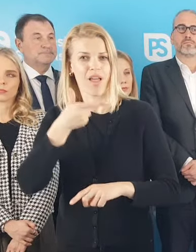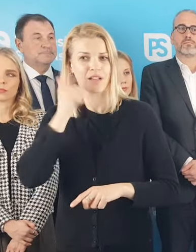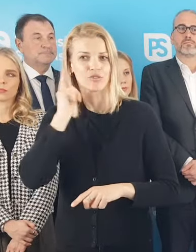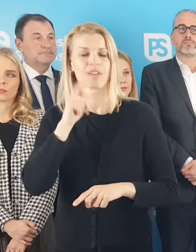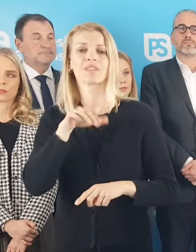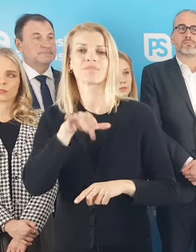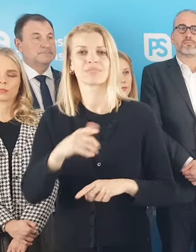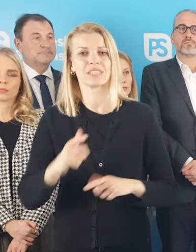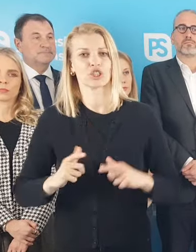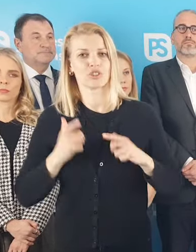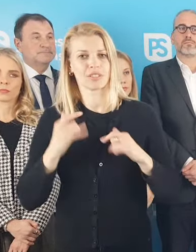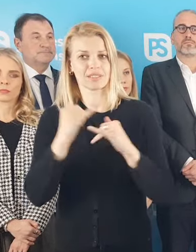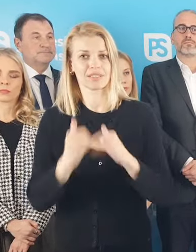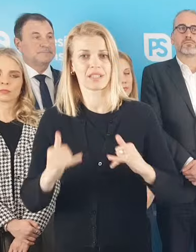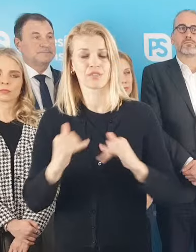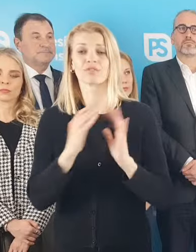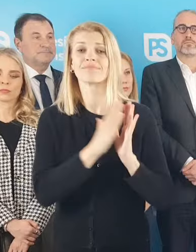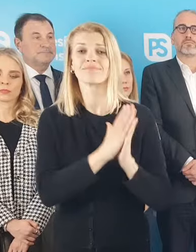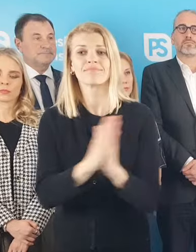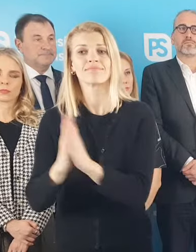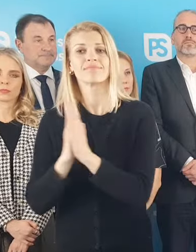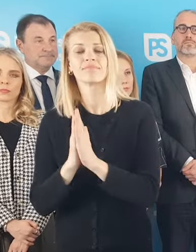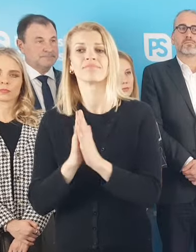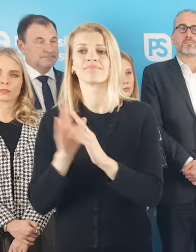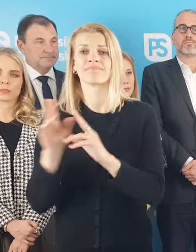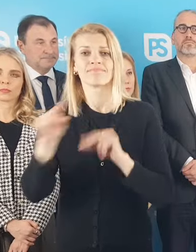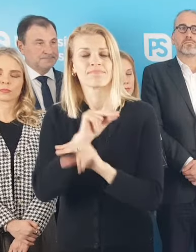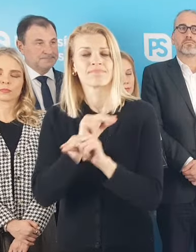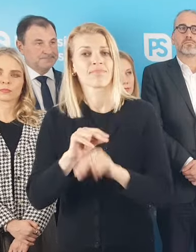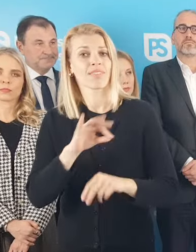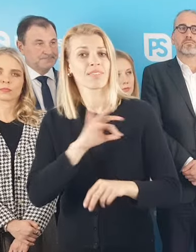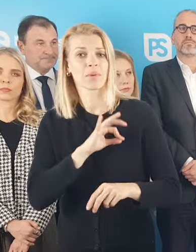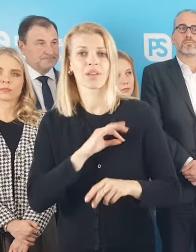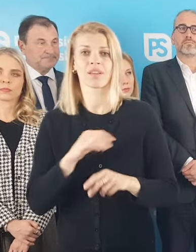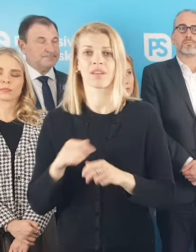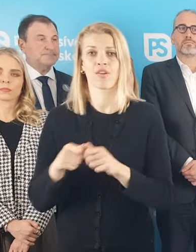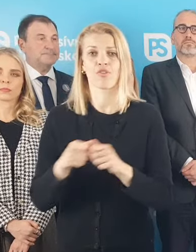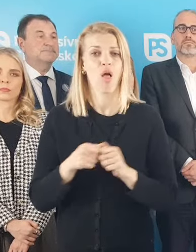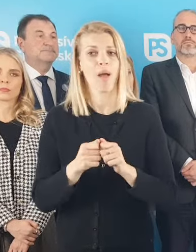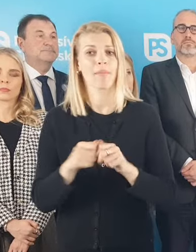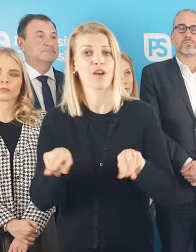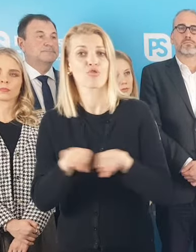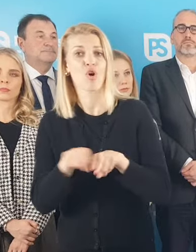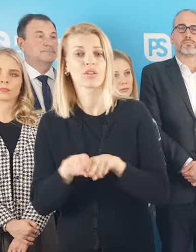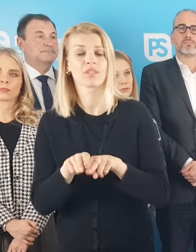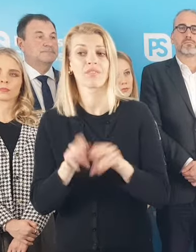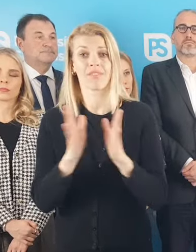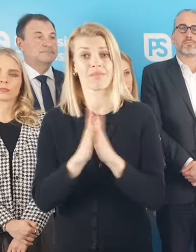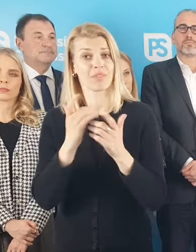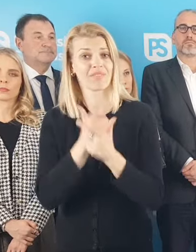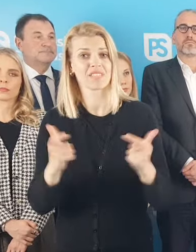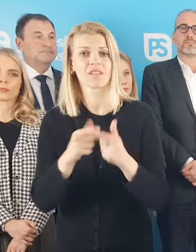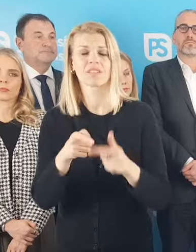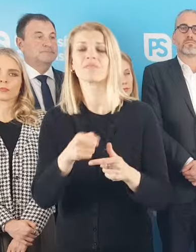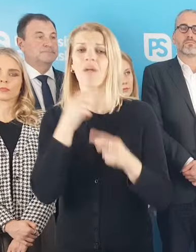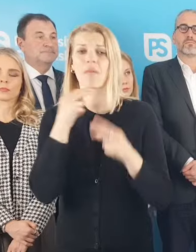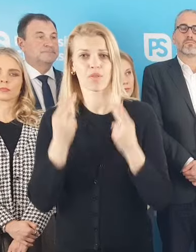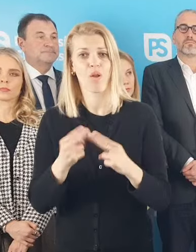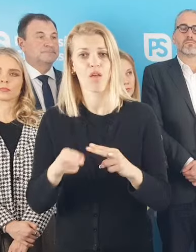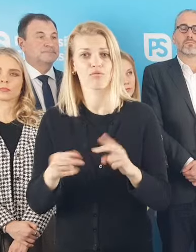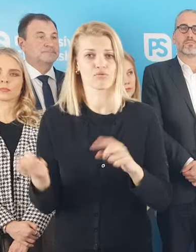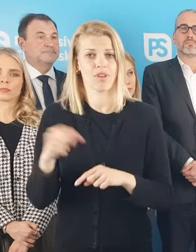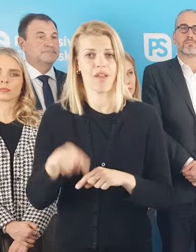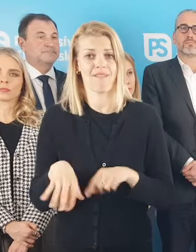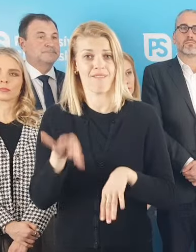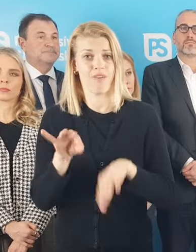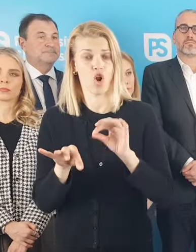vás, rozprávajte sa so svojimi kamarátmi, kolegami, rodinnými príslušníkmi, vysvetlite im, aké dôležité je prísť voliť,